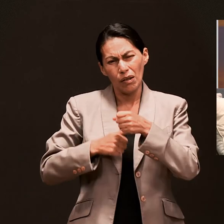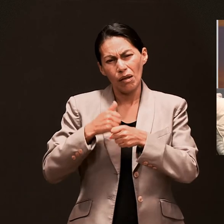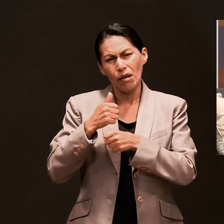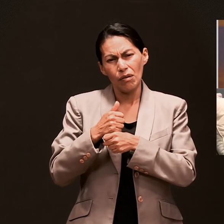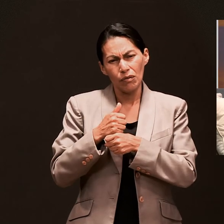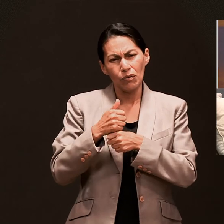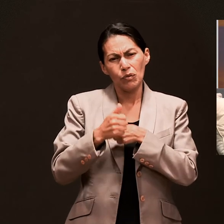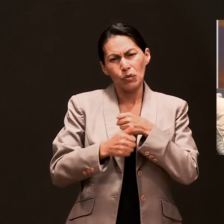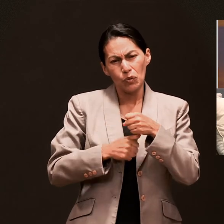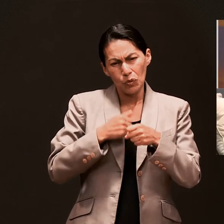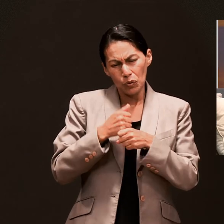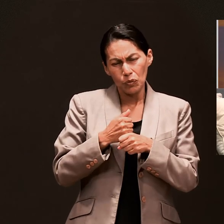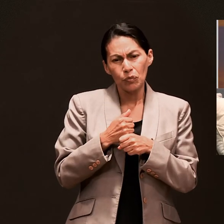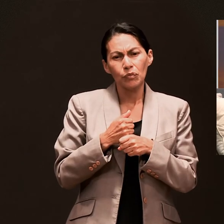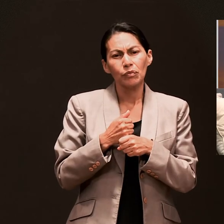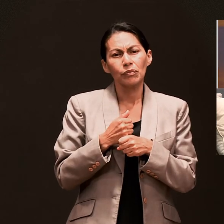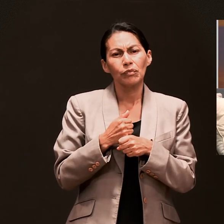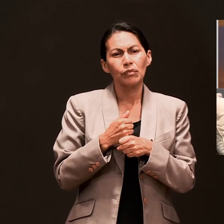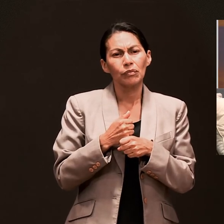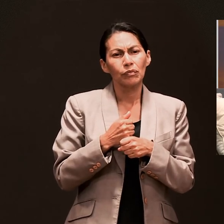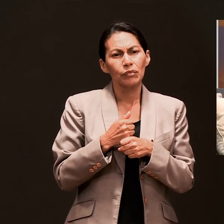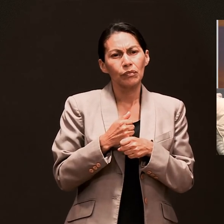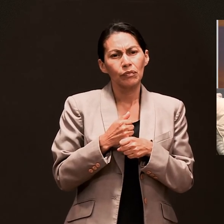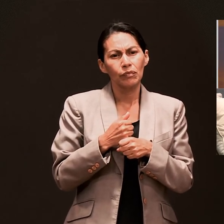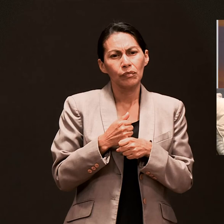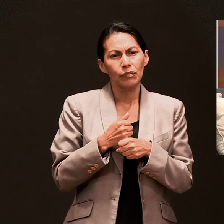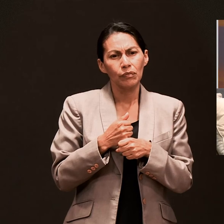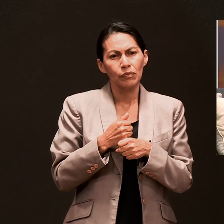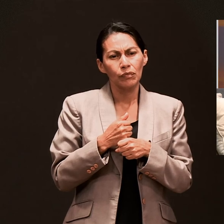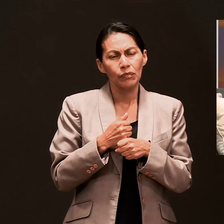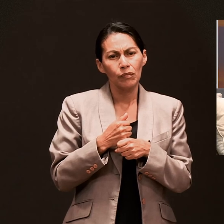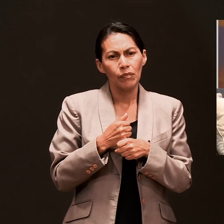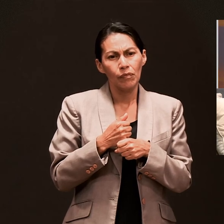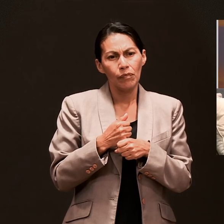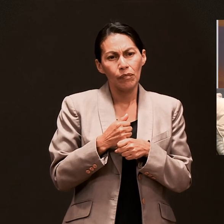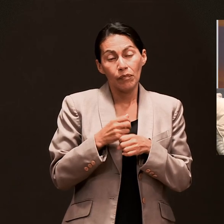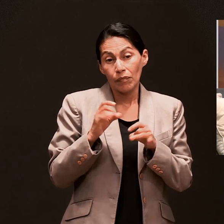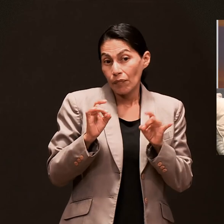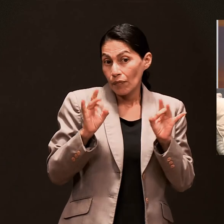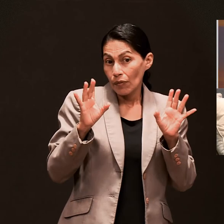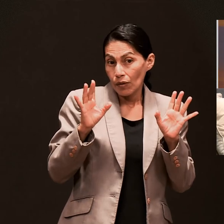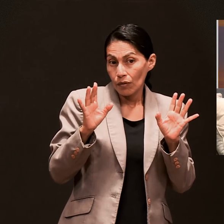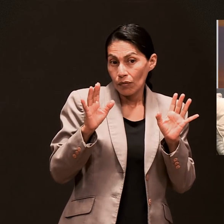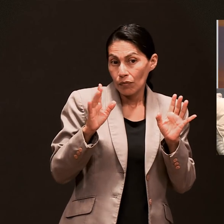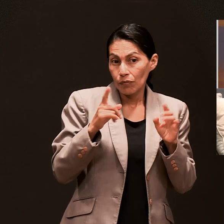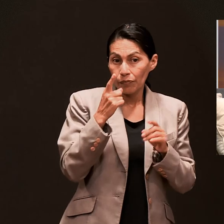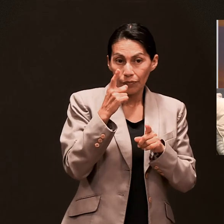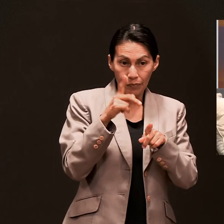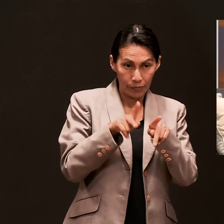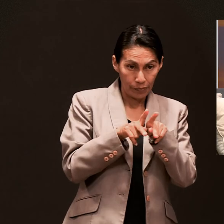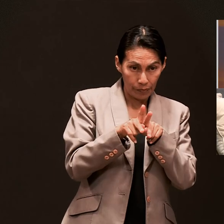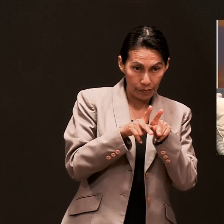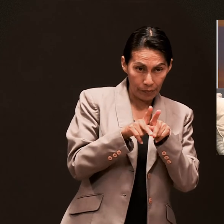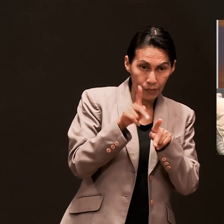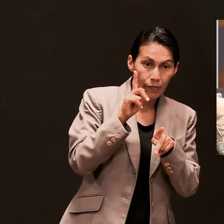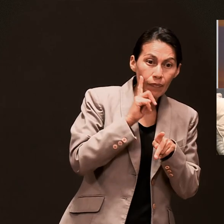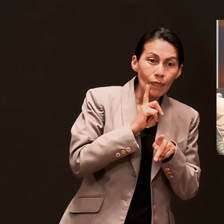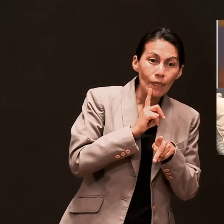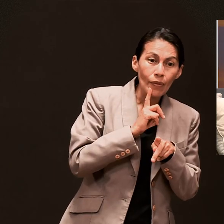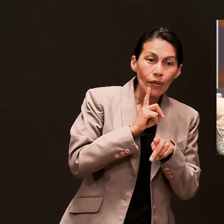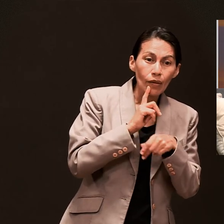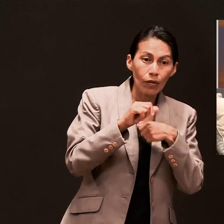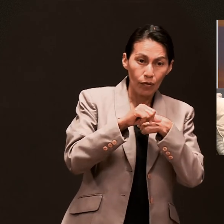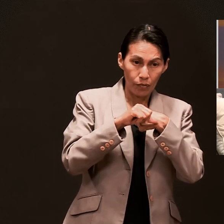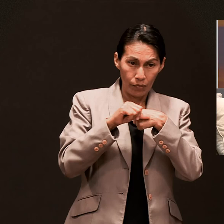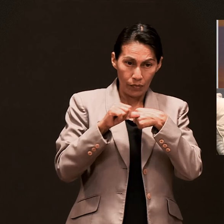pasó el tiempo pasaron años verdad y en una ocasión una